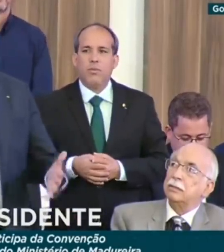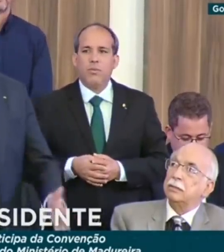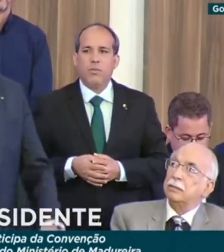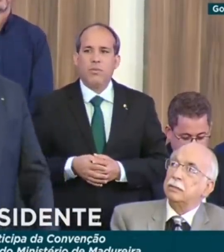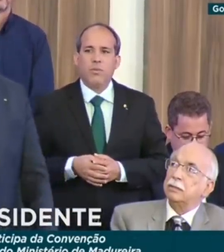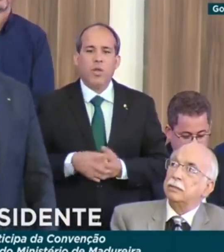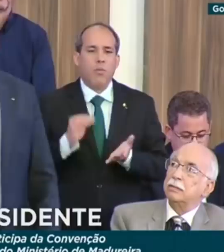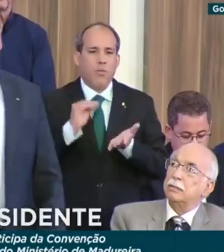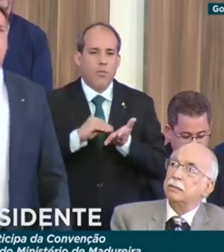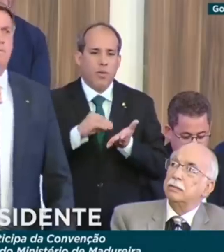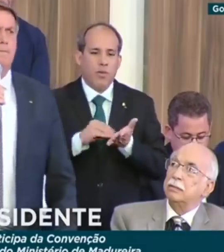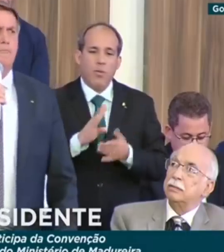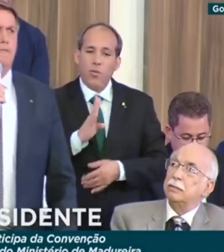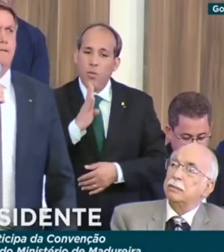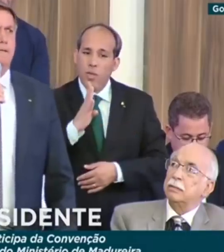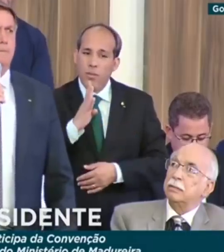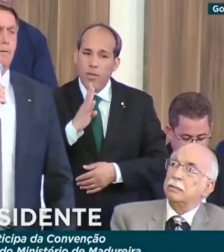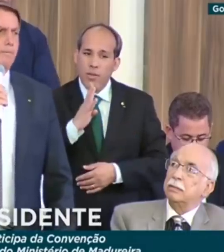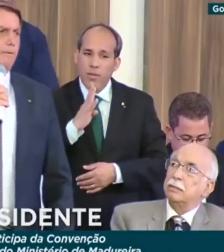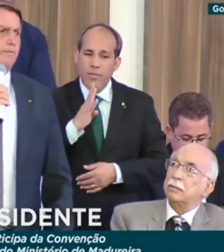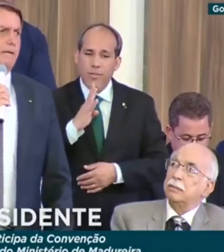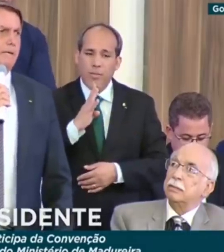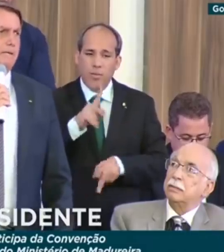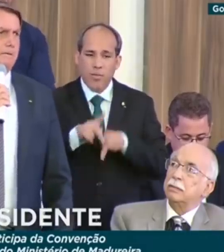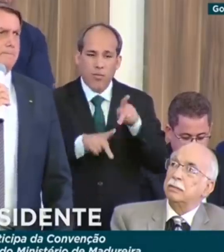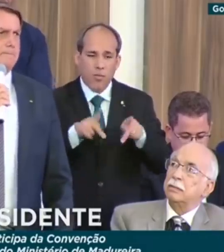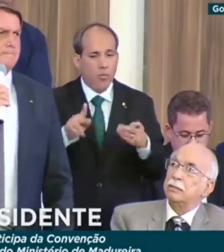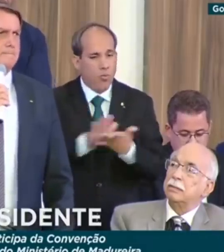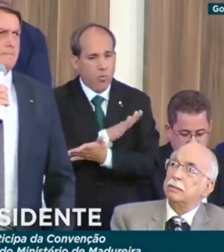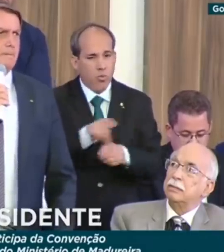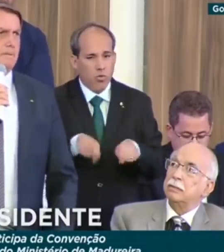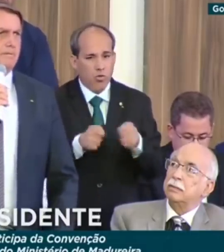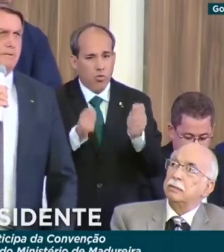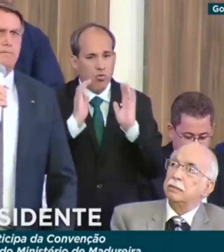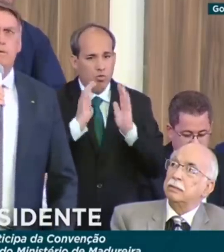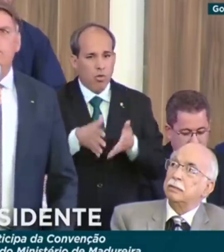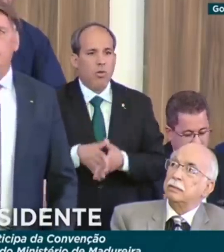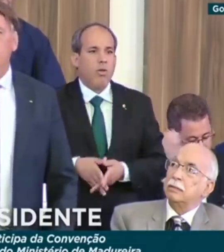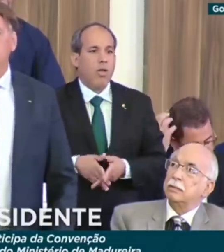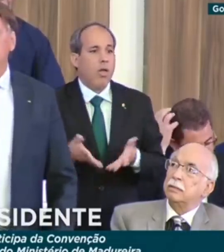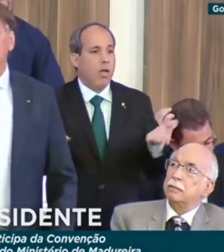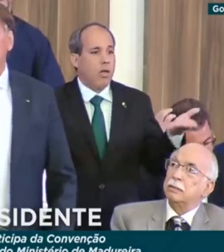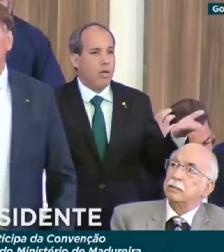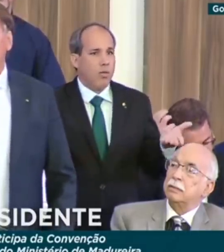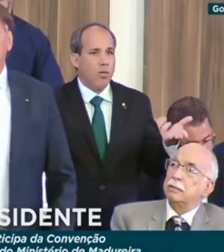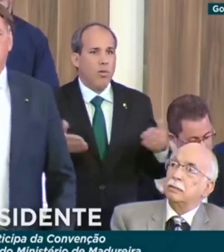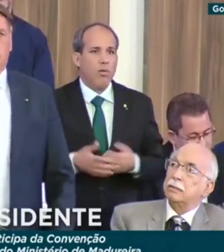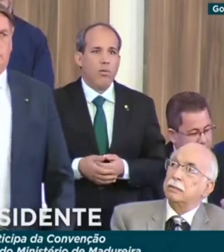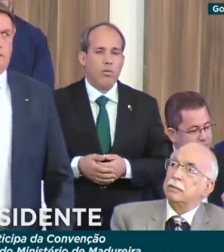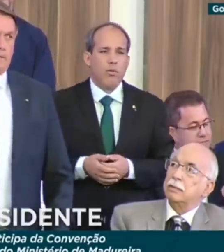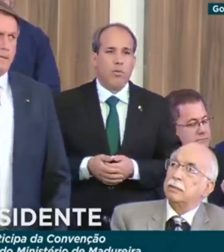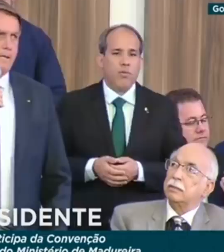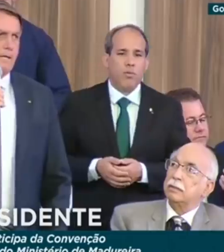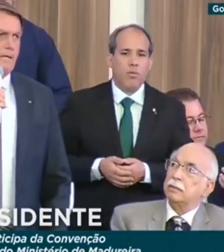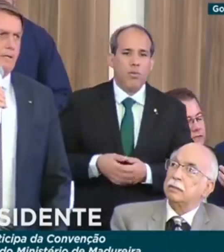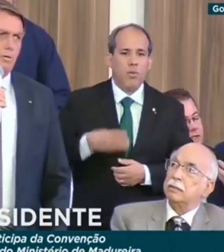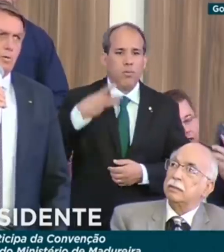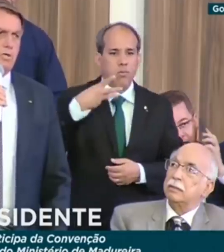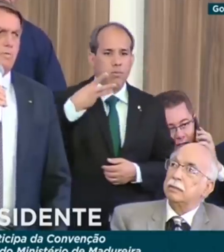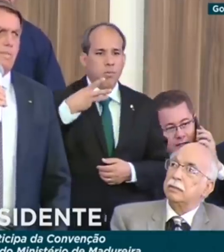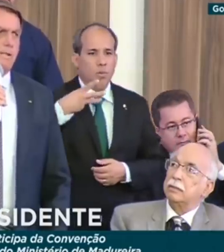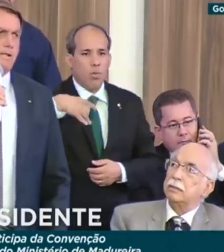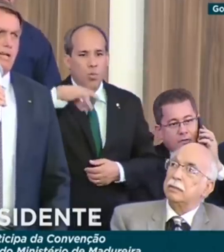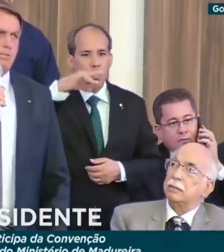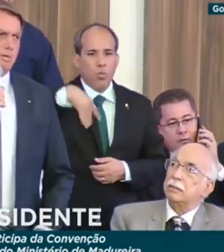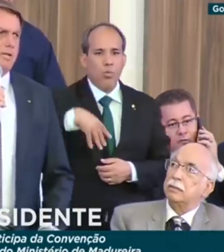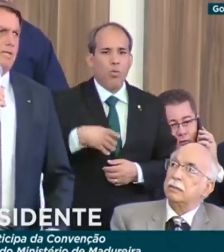por falta de conhecimento, meu povo pereceu. Vivo agora a terceira e